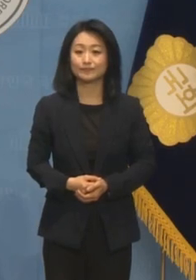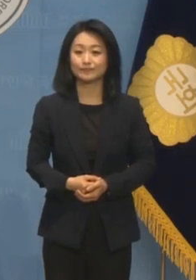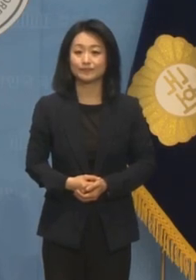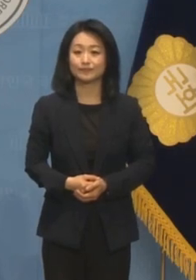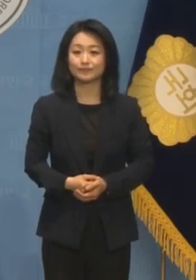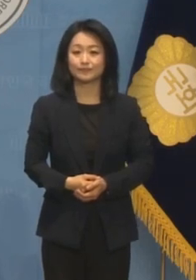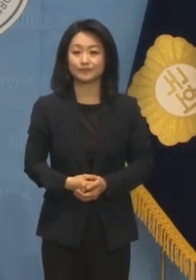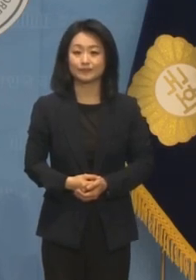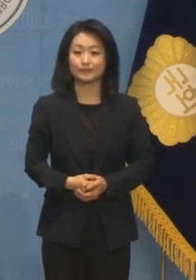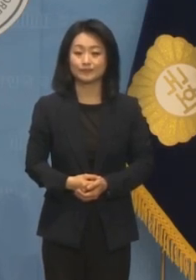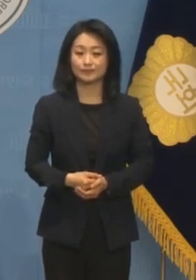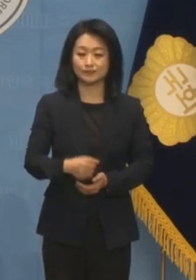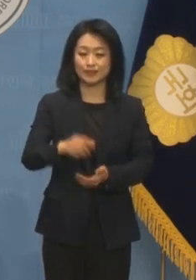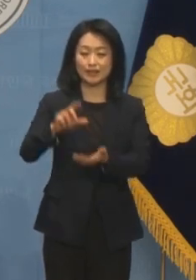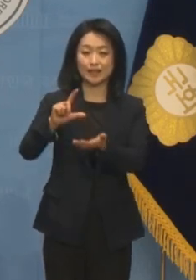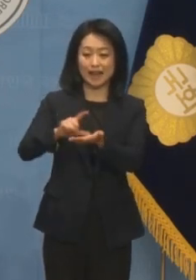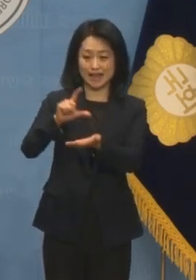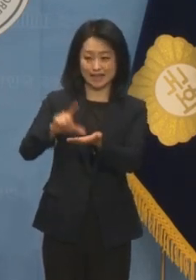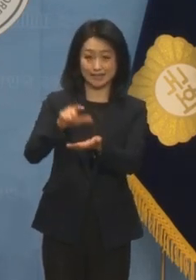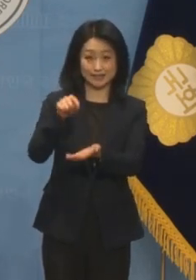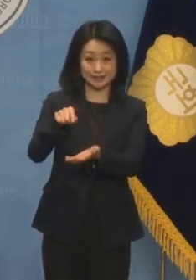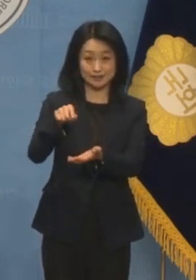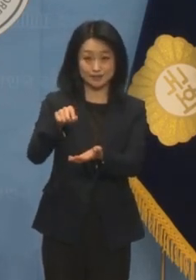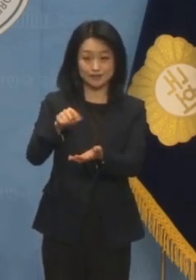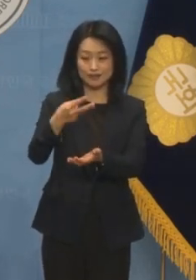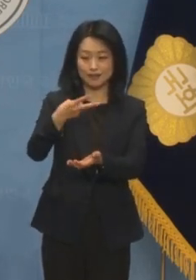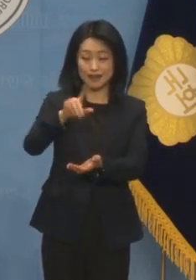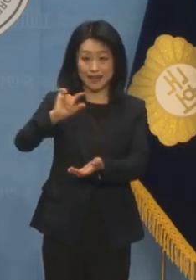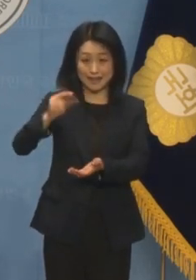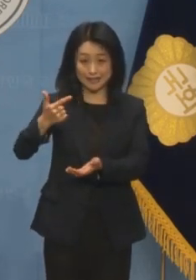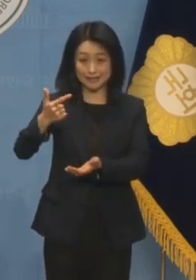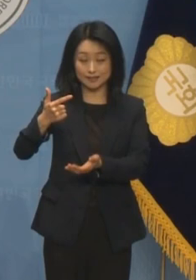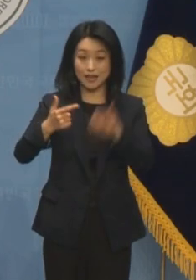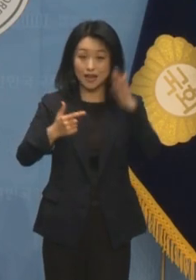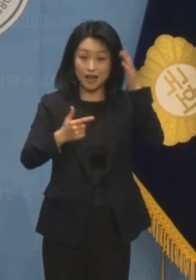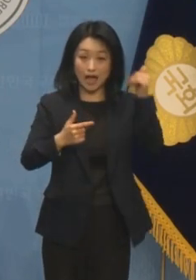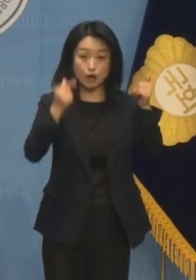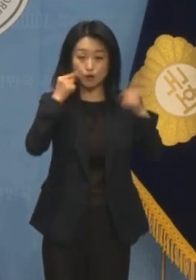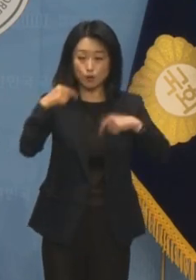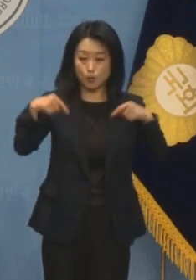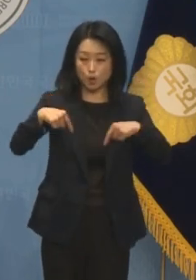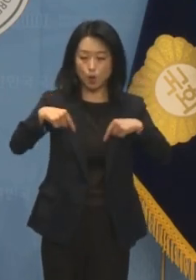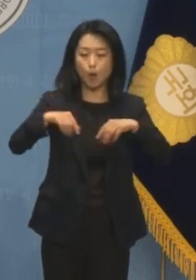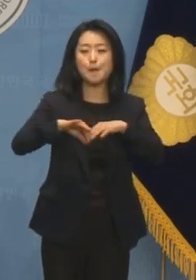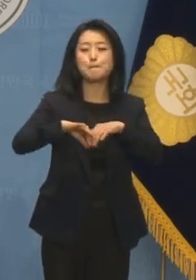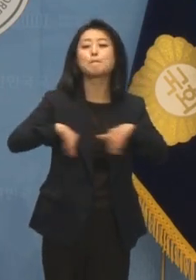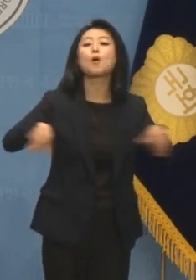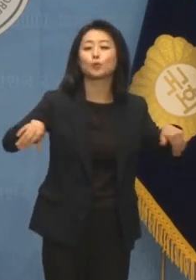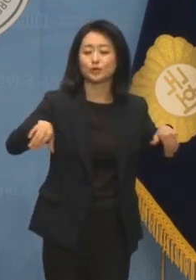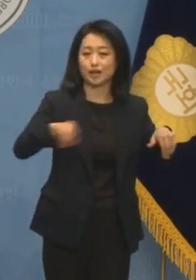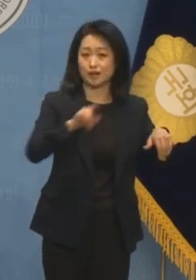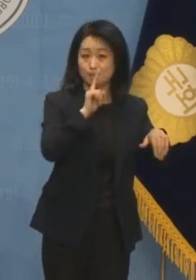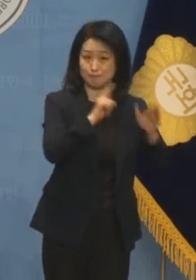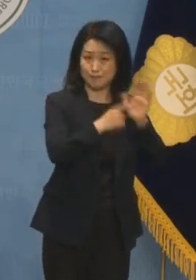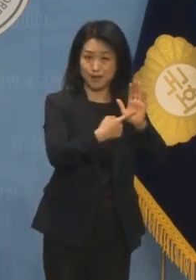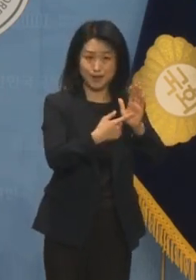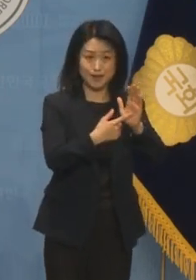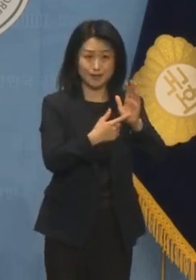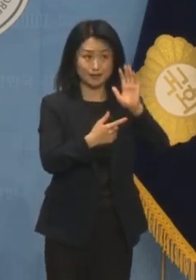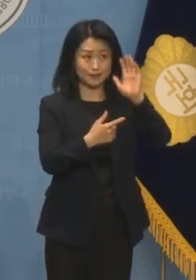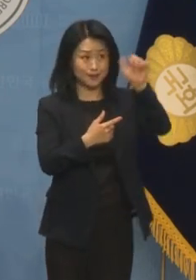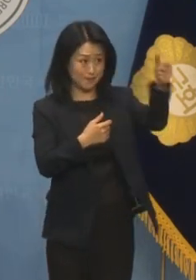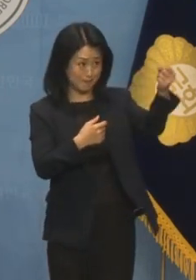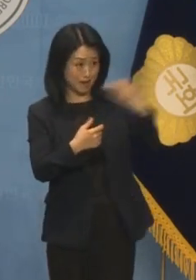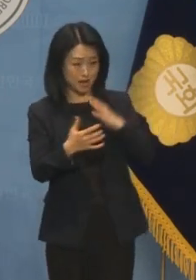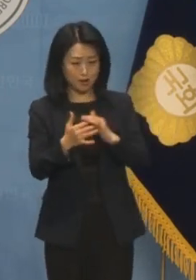바랍니다 라인 사태가 한일 외교관계와 별개라는 대통령 국민의 인내심을 시험하지